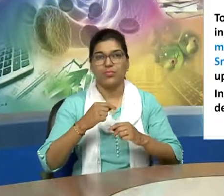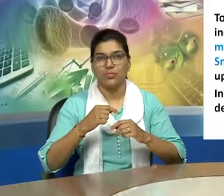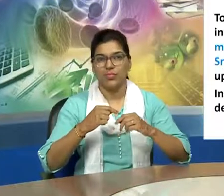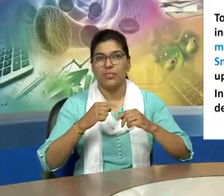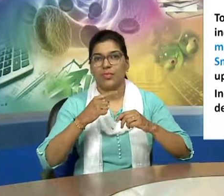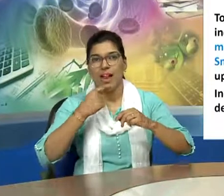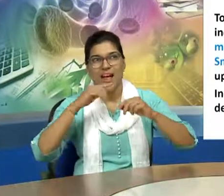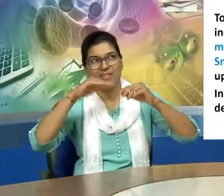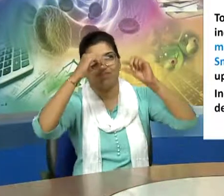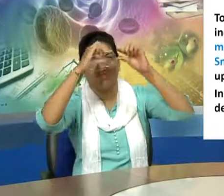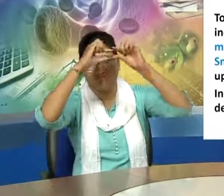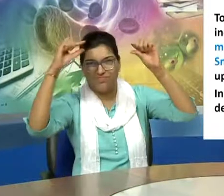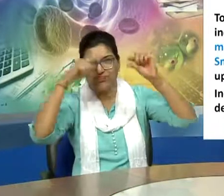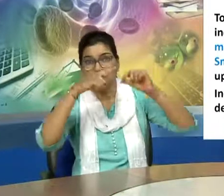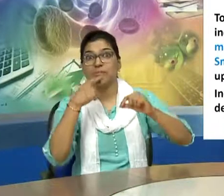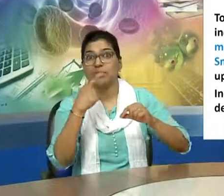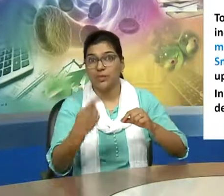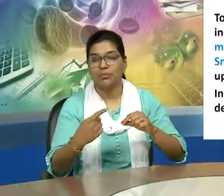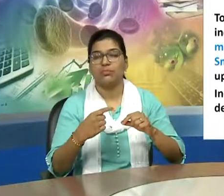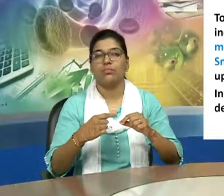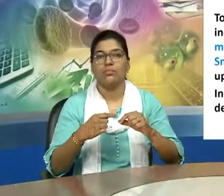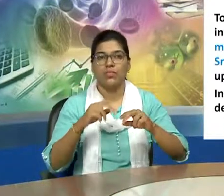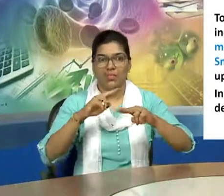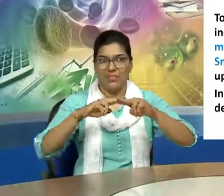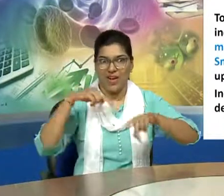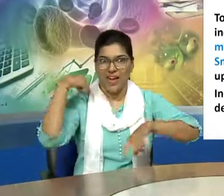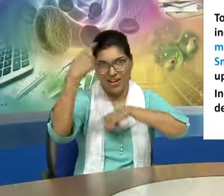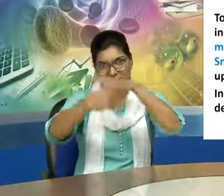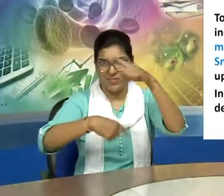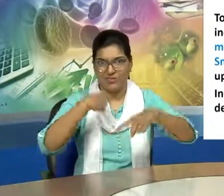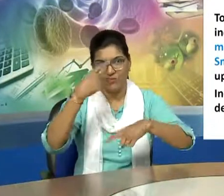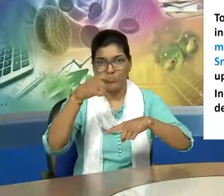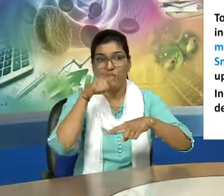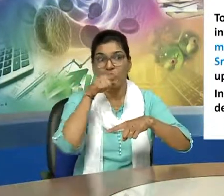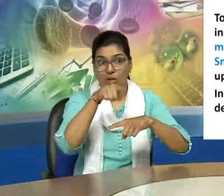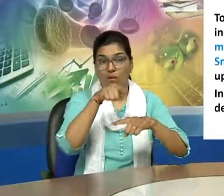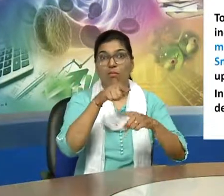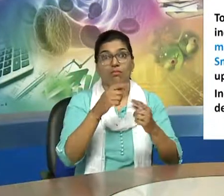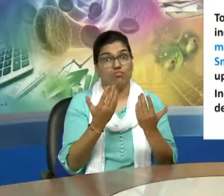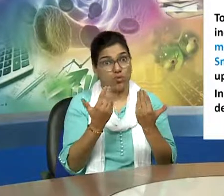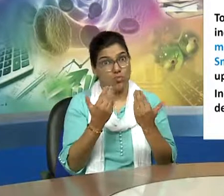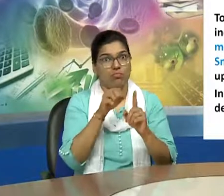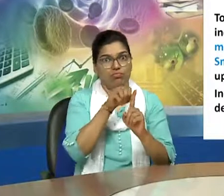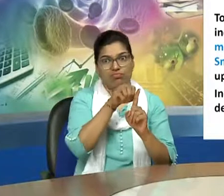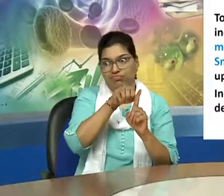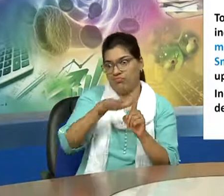We were discussing the impact of industrialization on the environment.